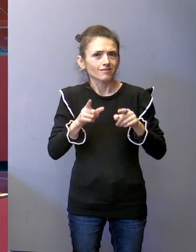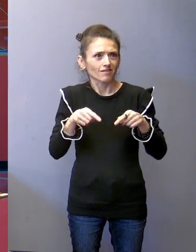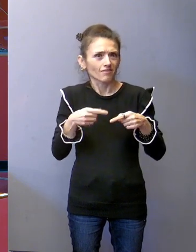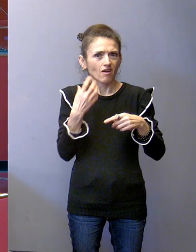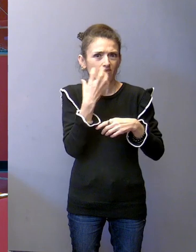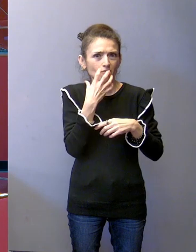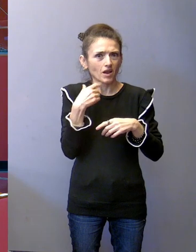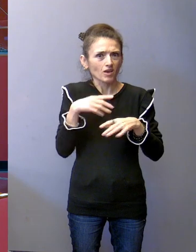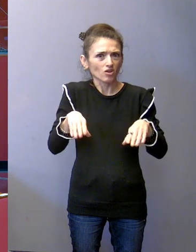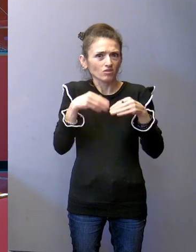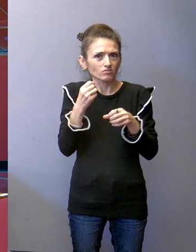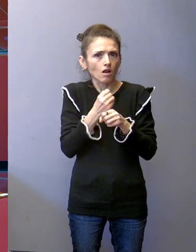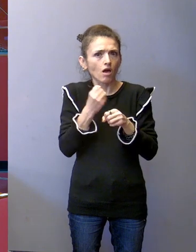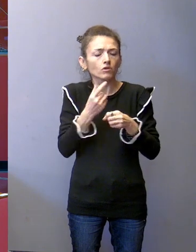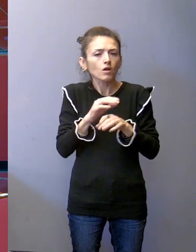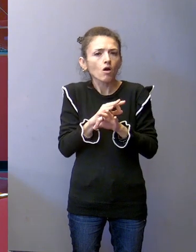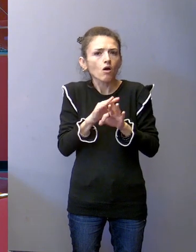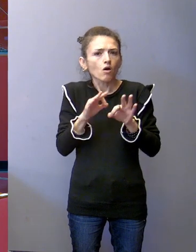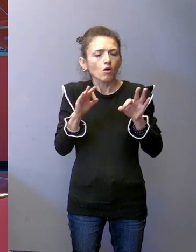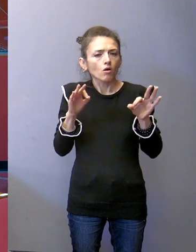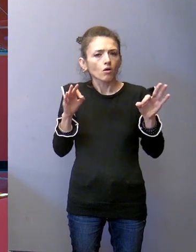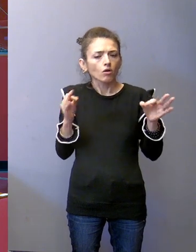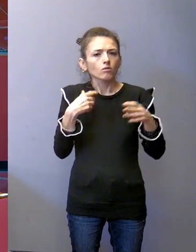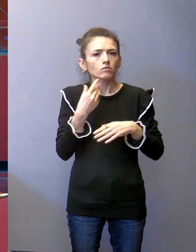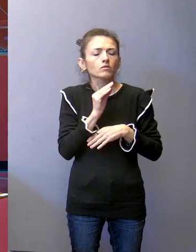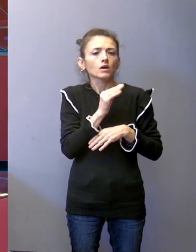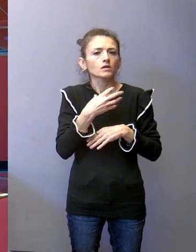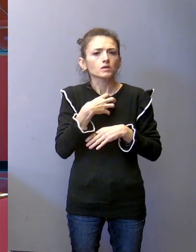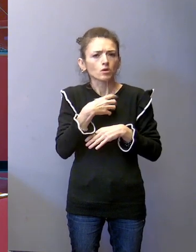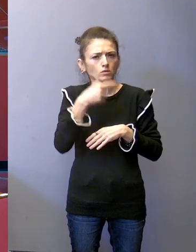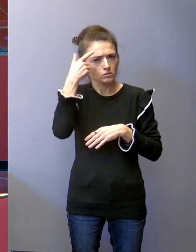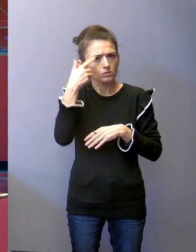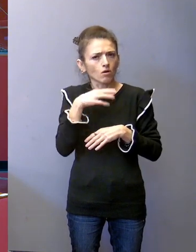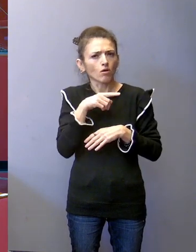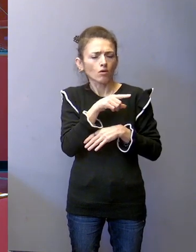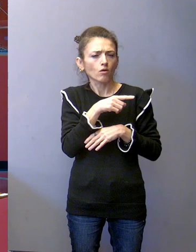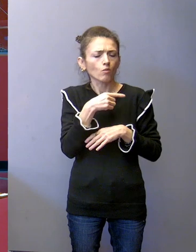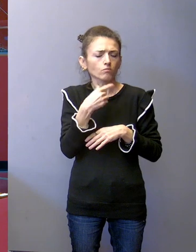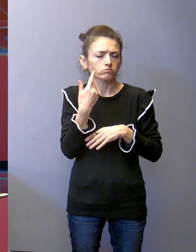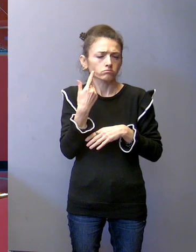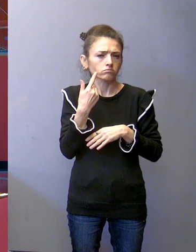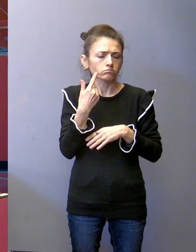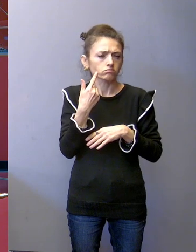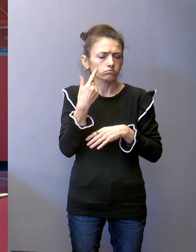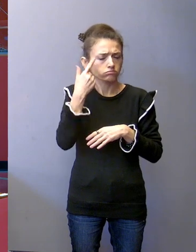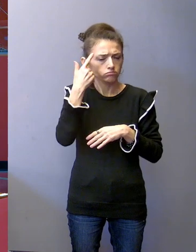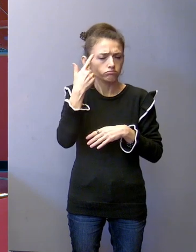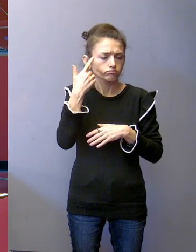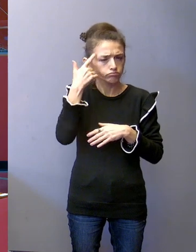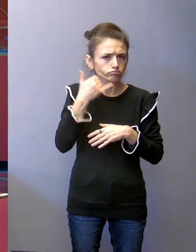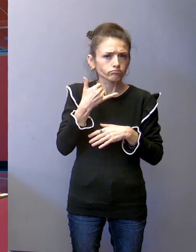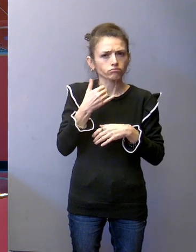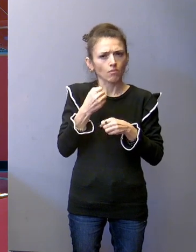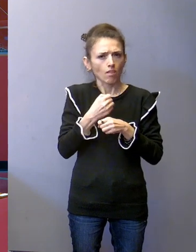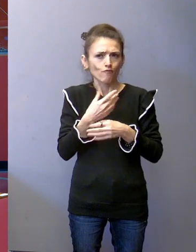io le chiedo assessore conoscendo la sua le sue qualità la sua coerenza il suo lavoro sul